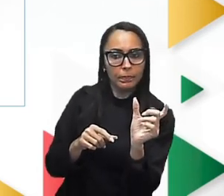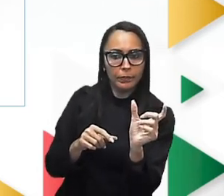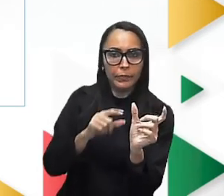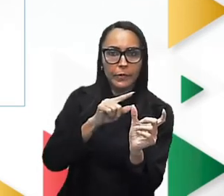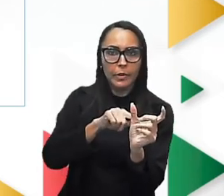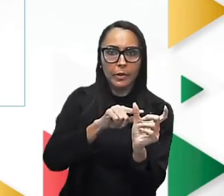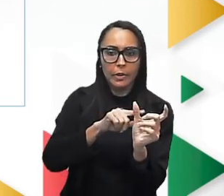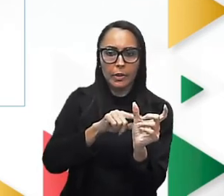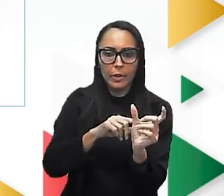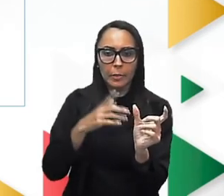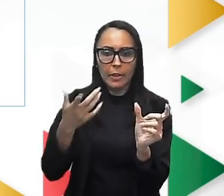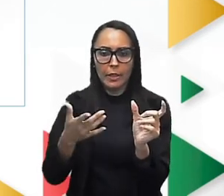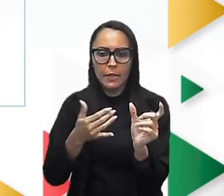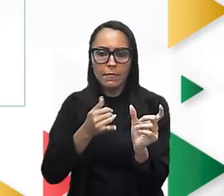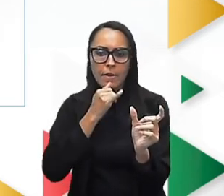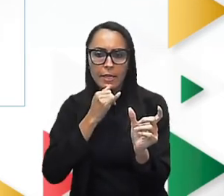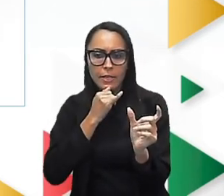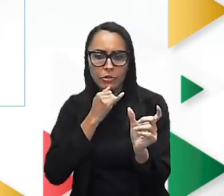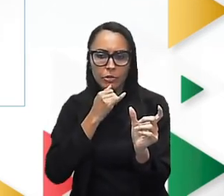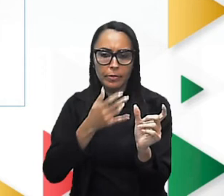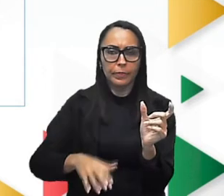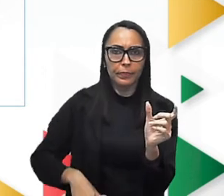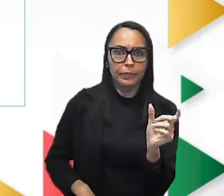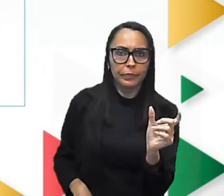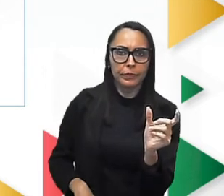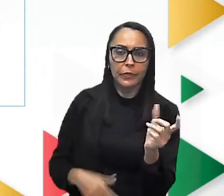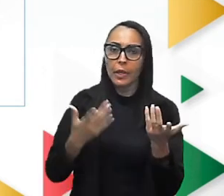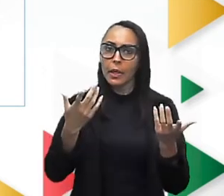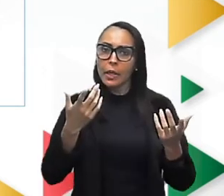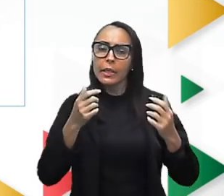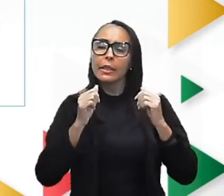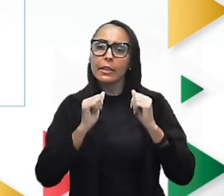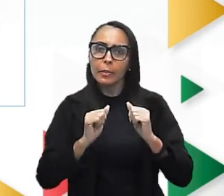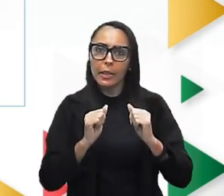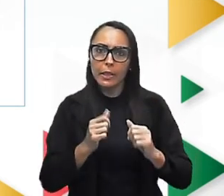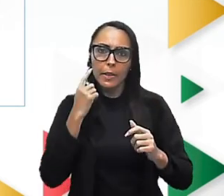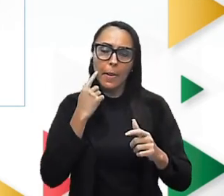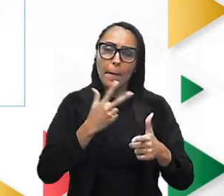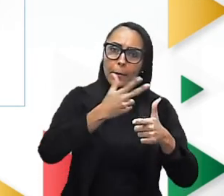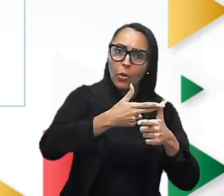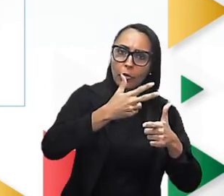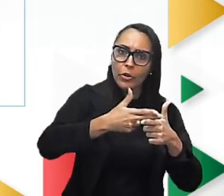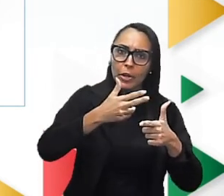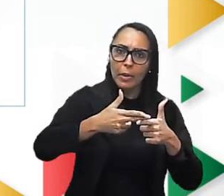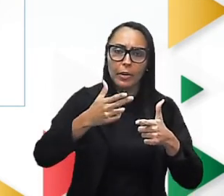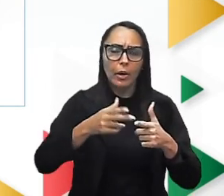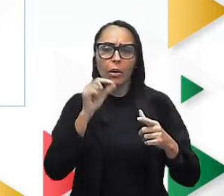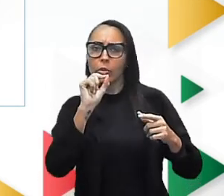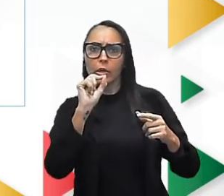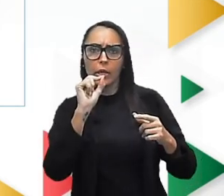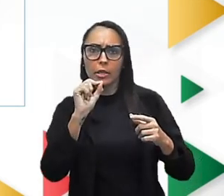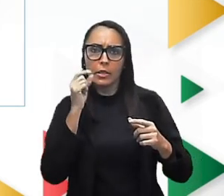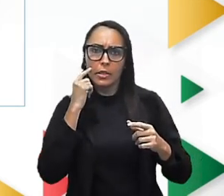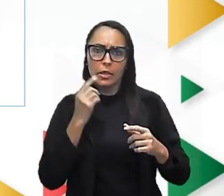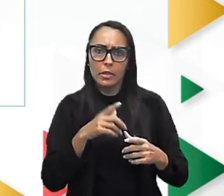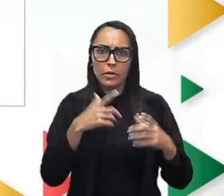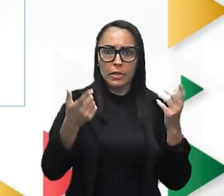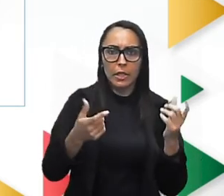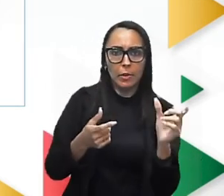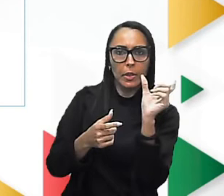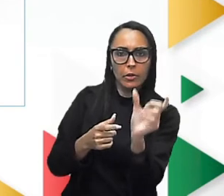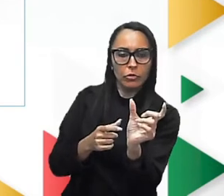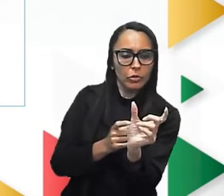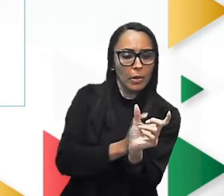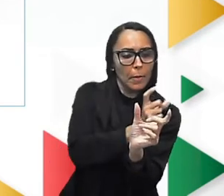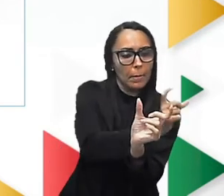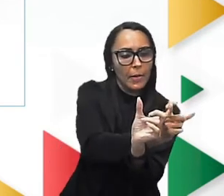tem a raiz. Ou possuir também morfemas. O que são morfemas? São os elementos periféricos, certo?